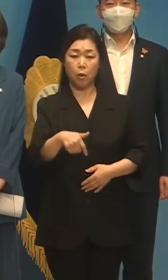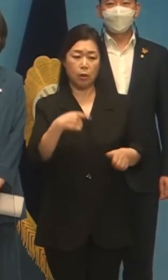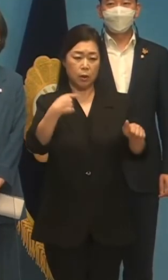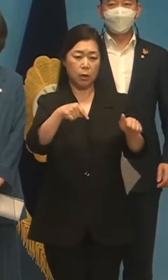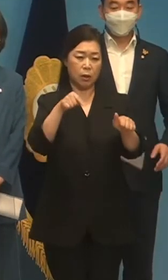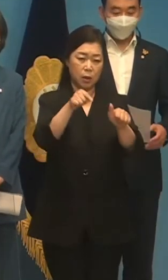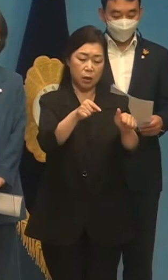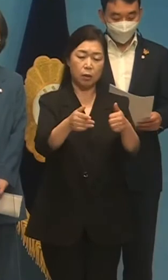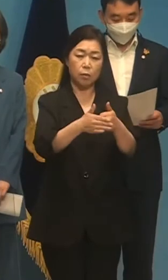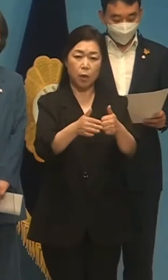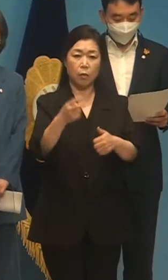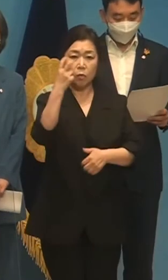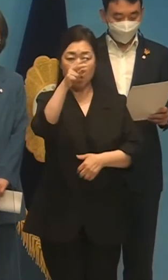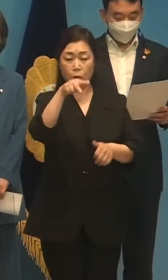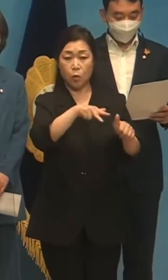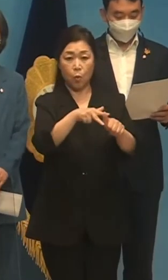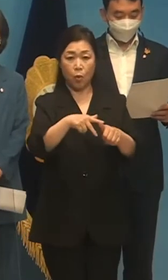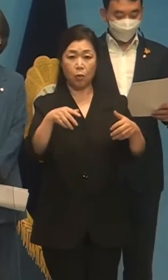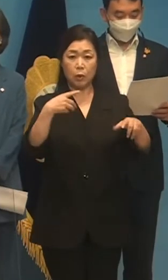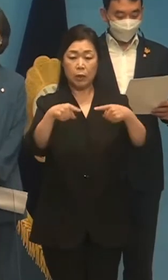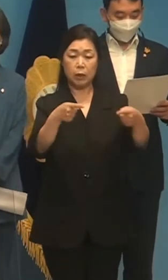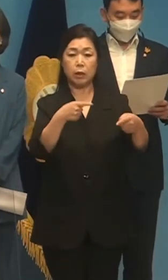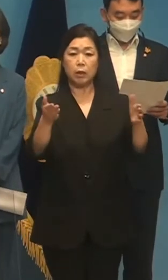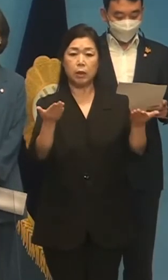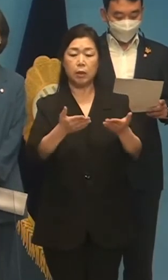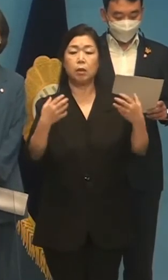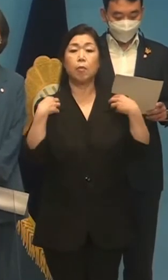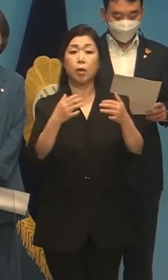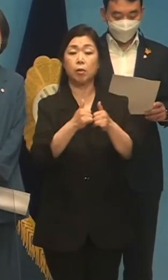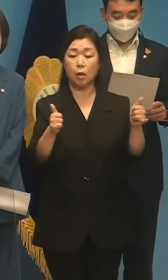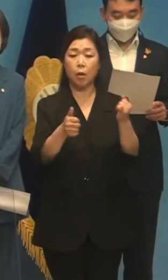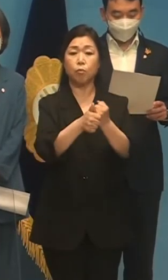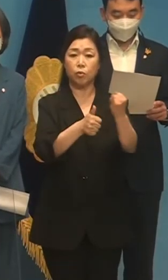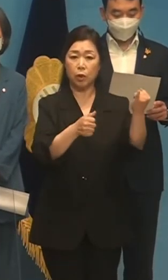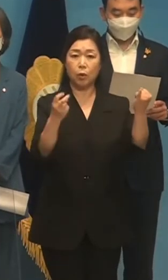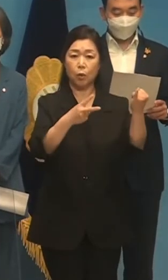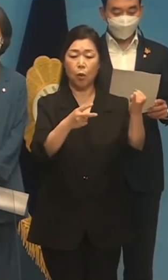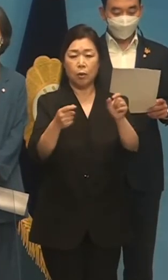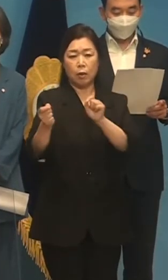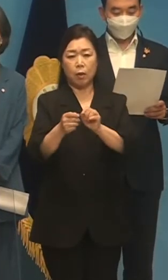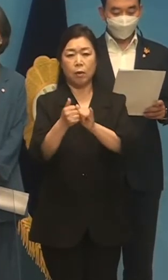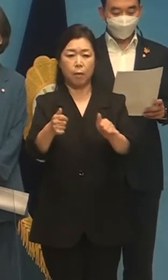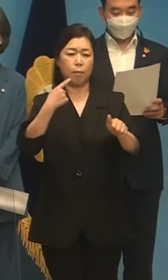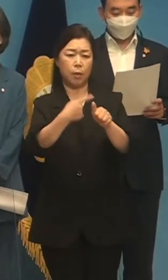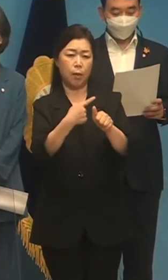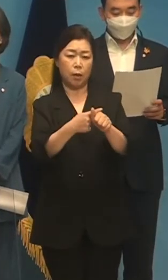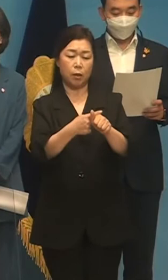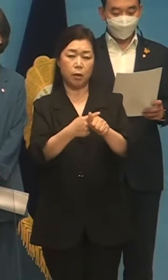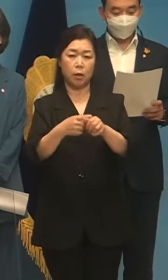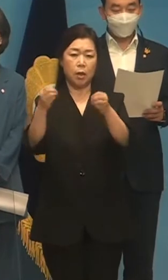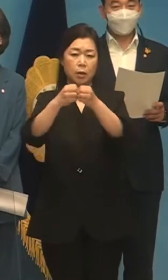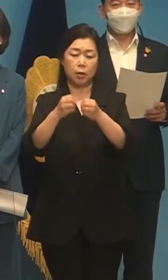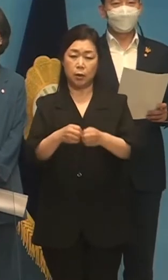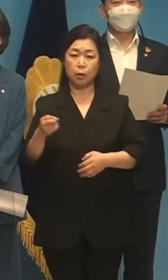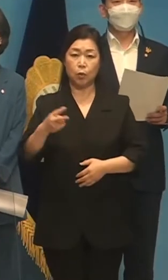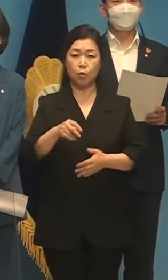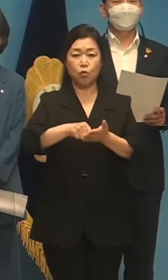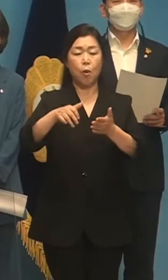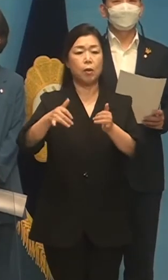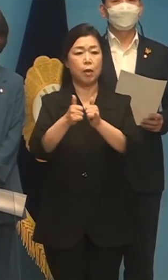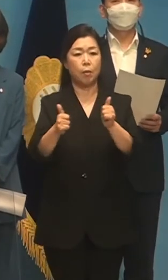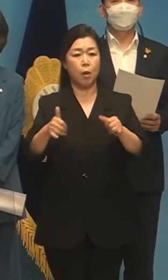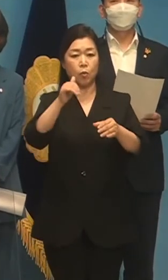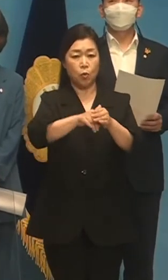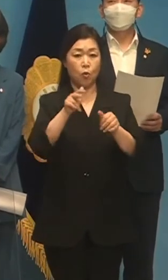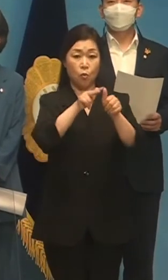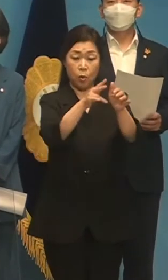수밖에 없는 대검 수사정보정책관이 검찰총장과 그 배우자 최측근을 비판하는 유명 인사와 총선